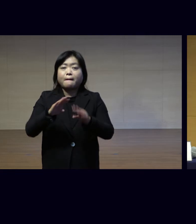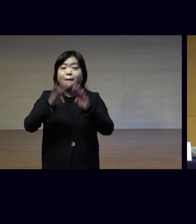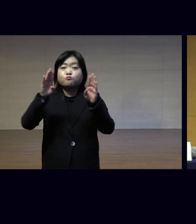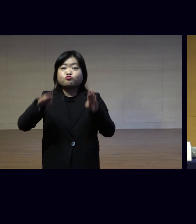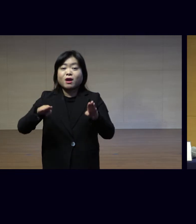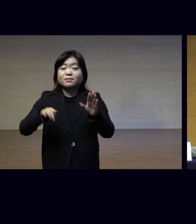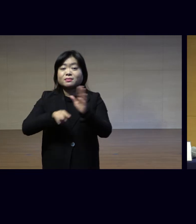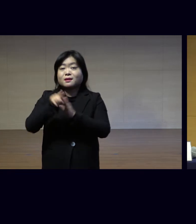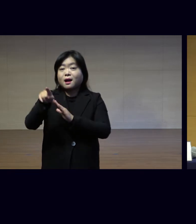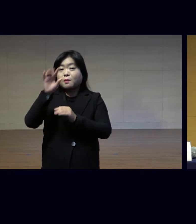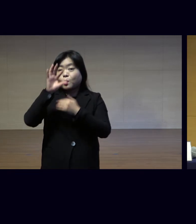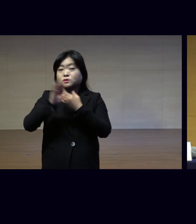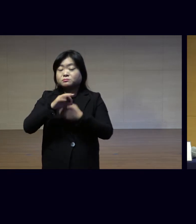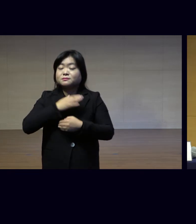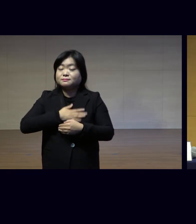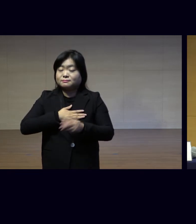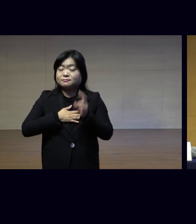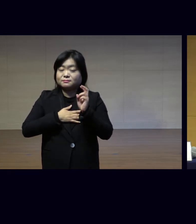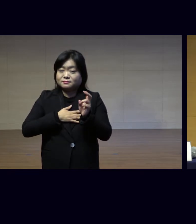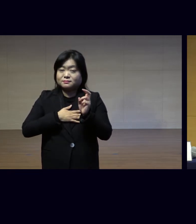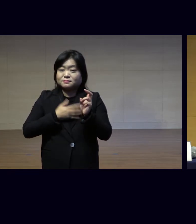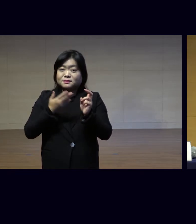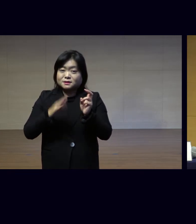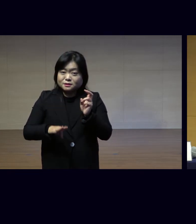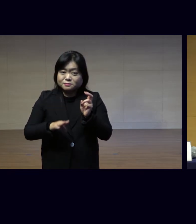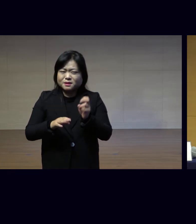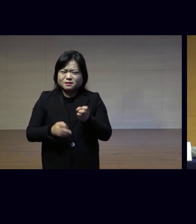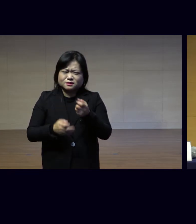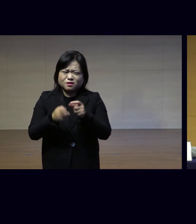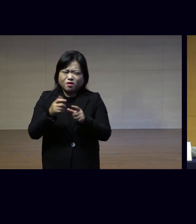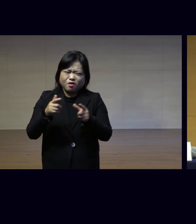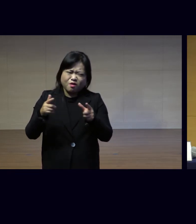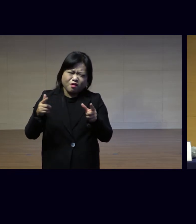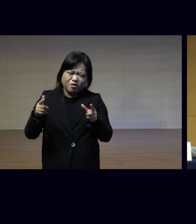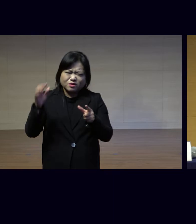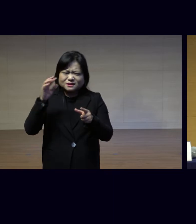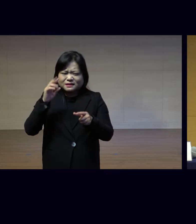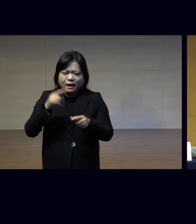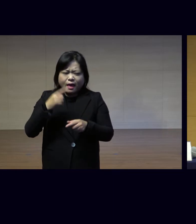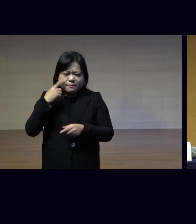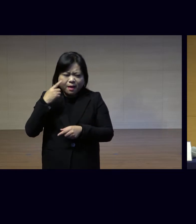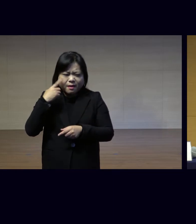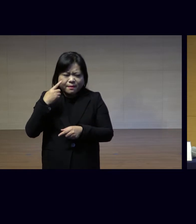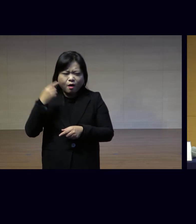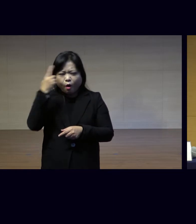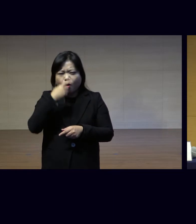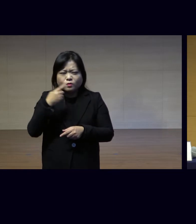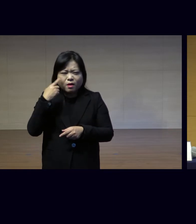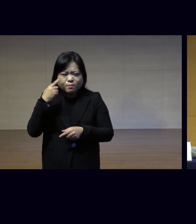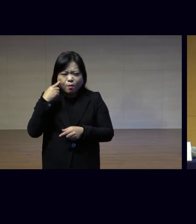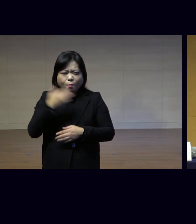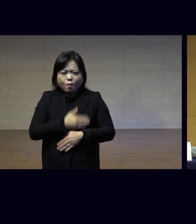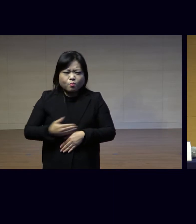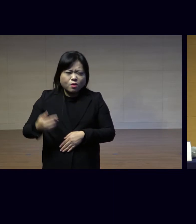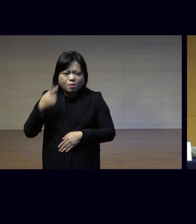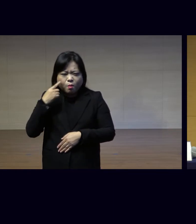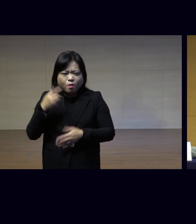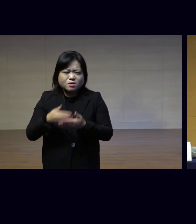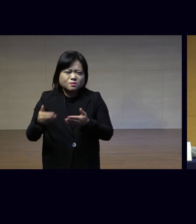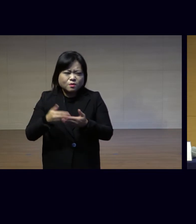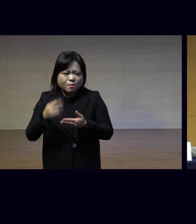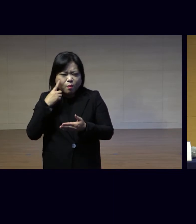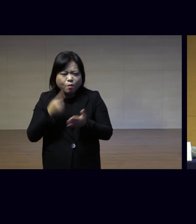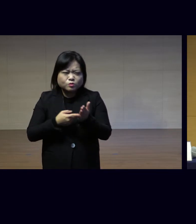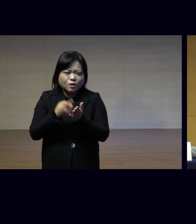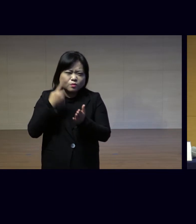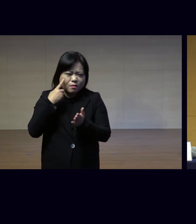분들은 혹시 아실지 모르겠지만 여러 트라이를 합니다. 얼굴도 해보고 몸도 해보고 뭐 그림도 그리고